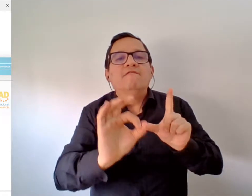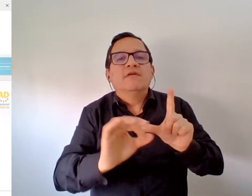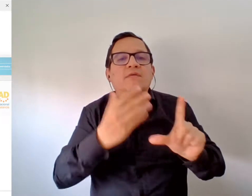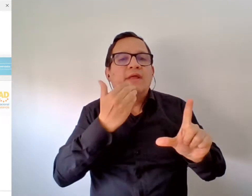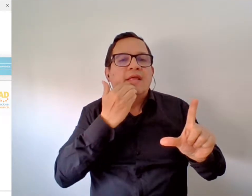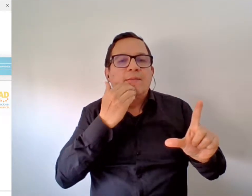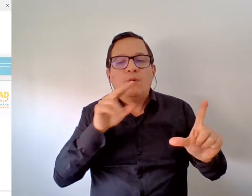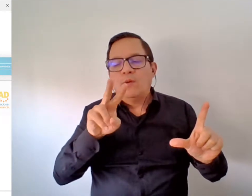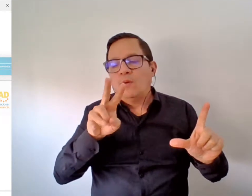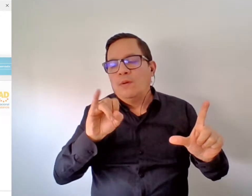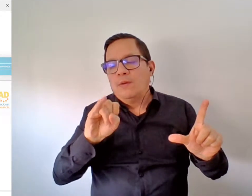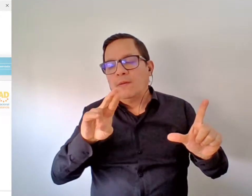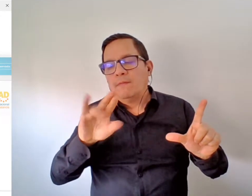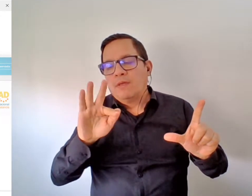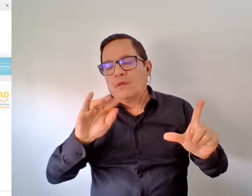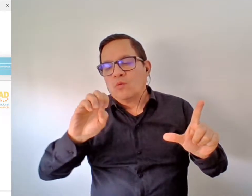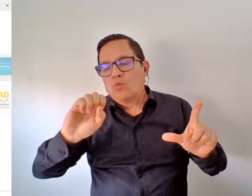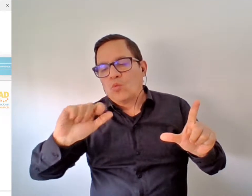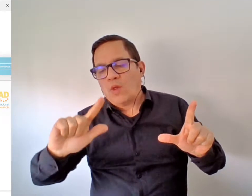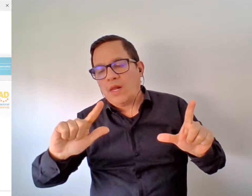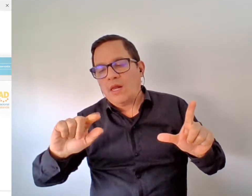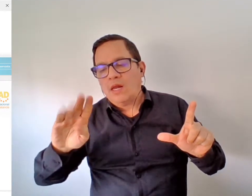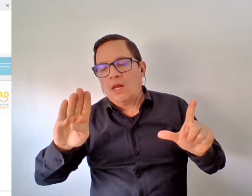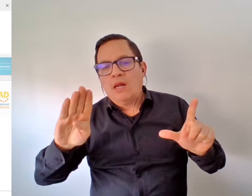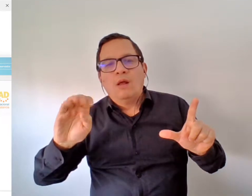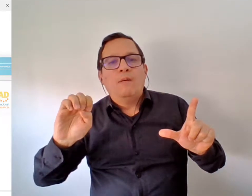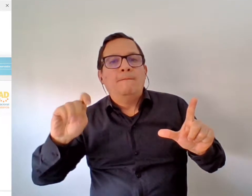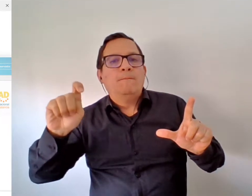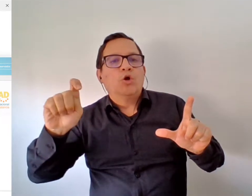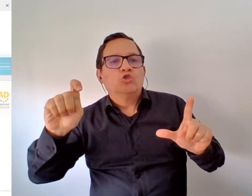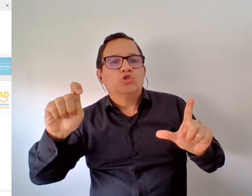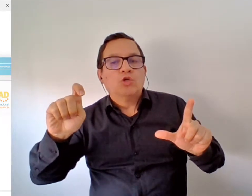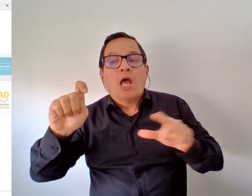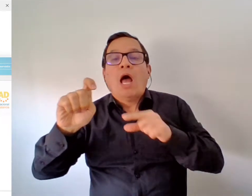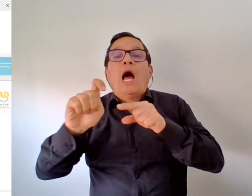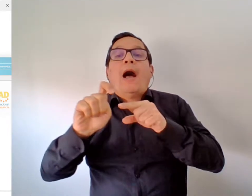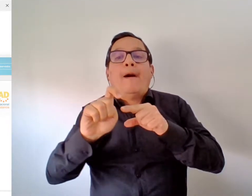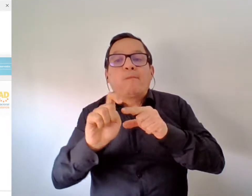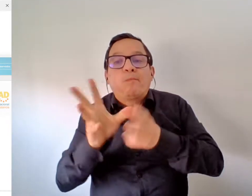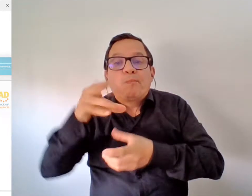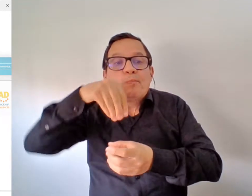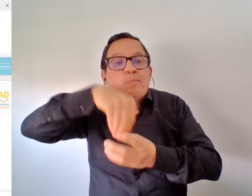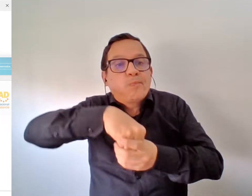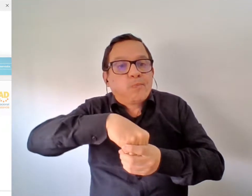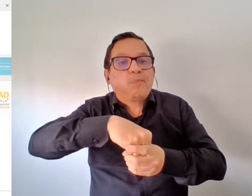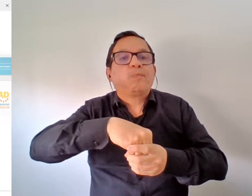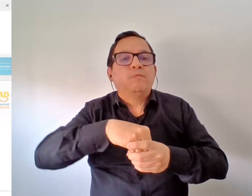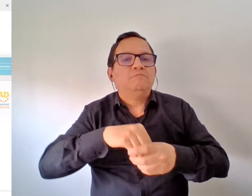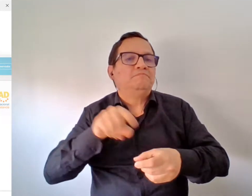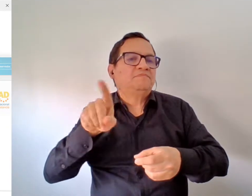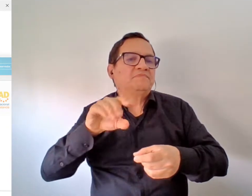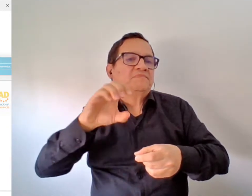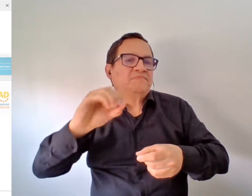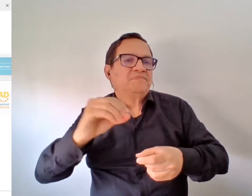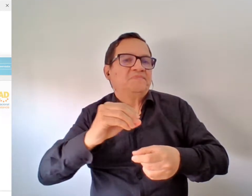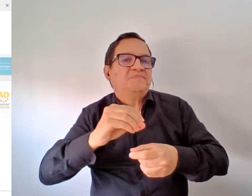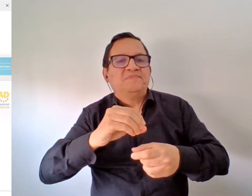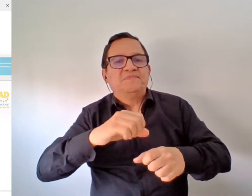virtual, por ejemplo VirtualBox, y sobre este software un sistema operativo, SO,